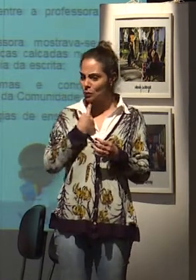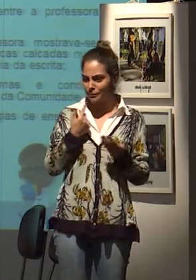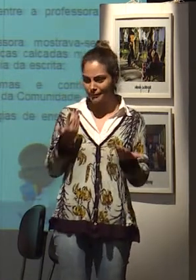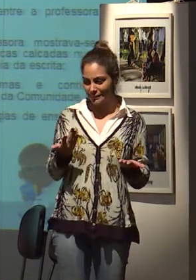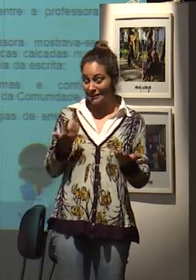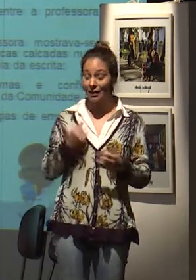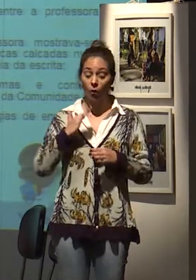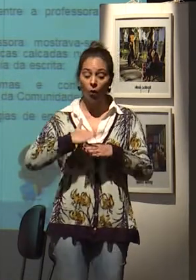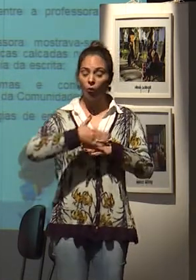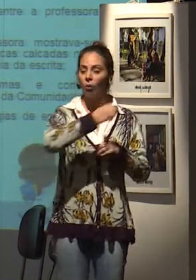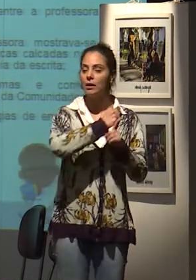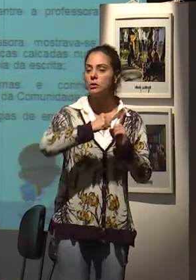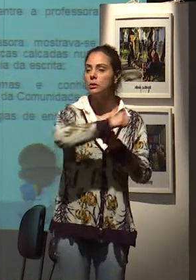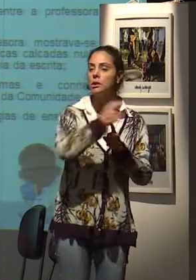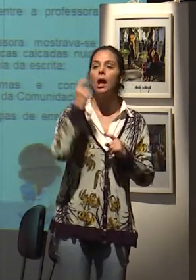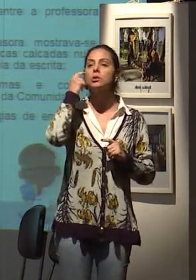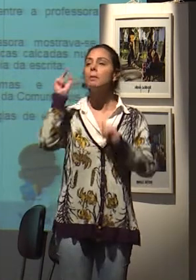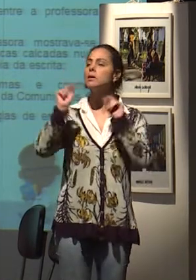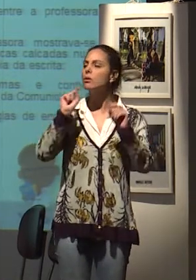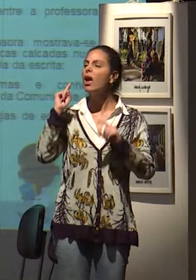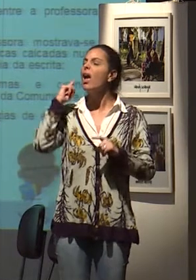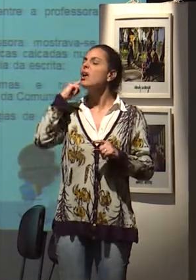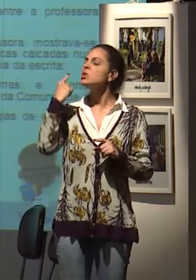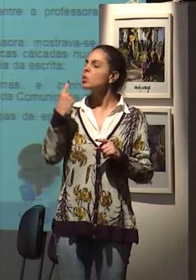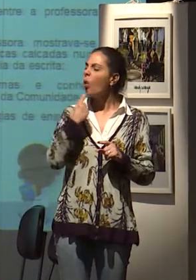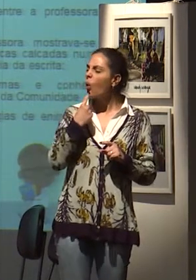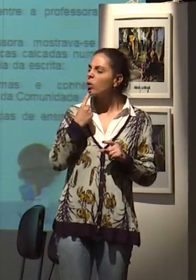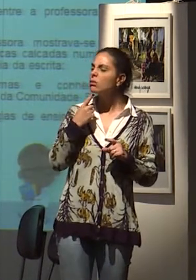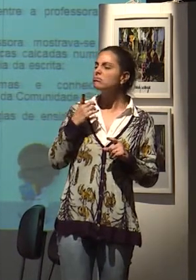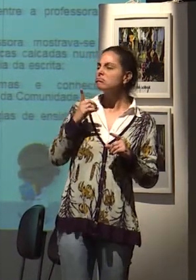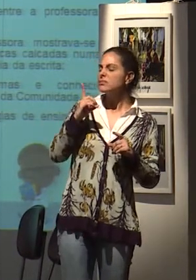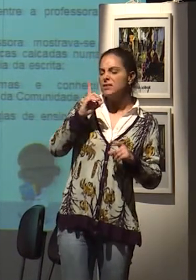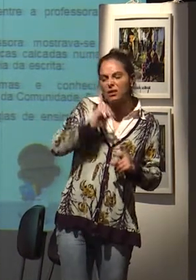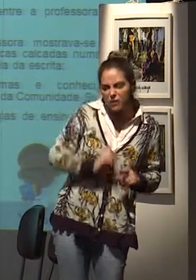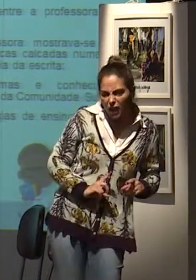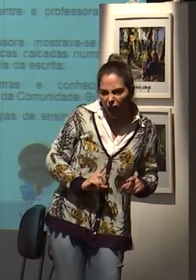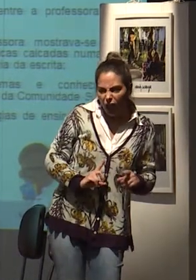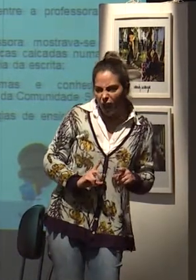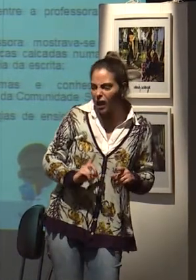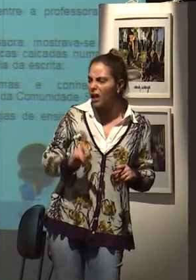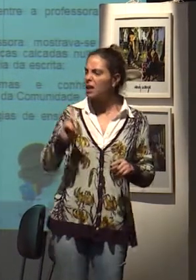conhecimento relacionado ao surdo. E a sociedade, de uma forma geral, pensa que o surdo é